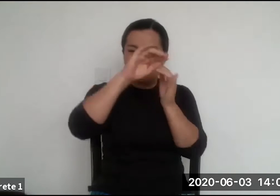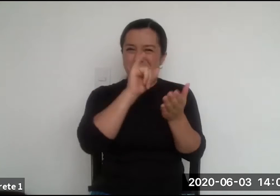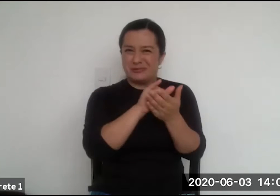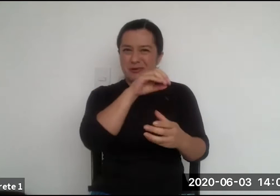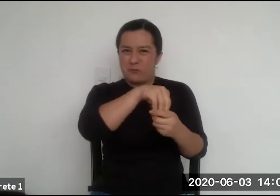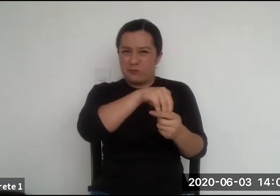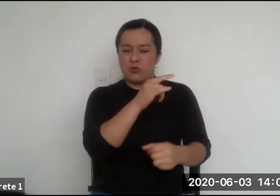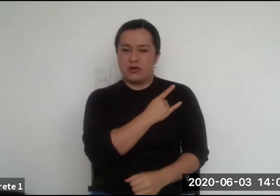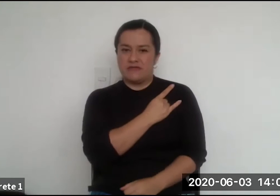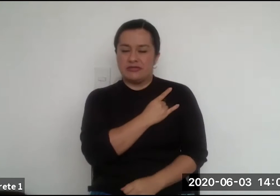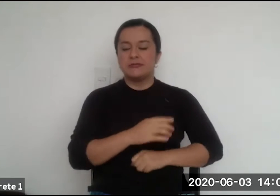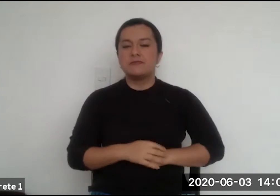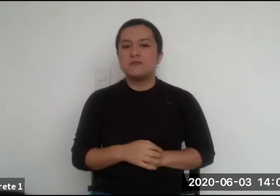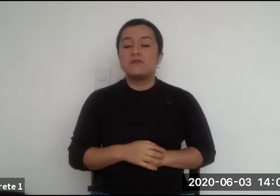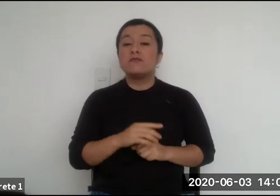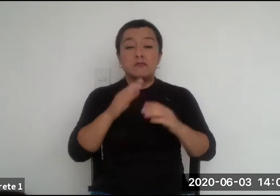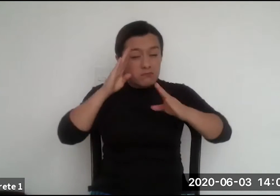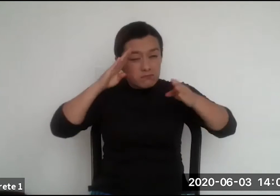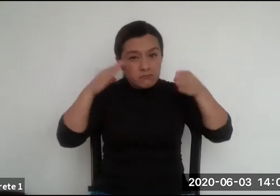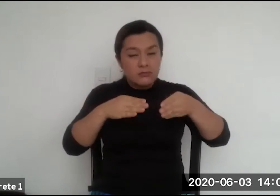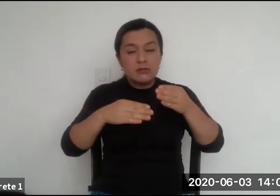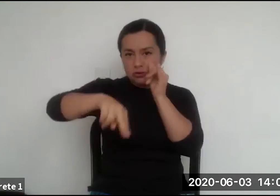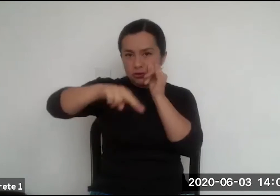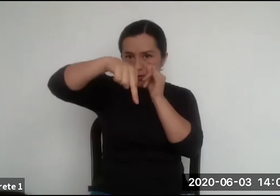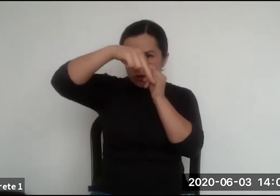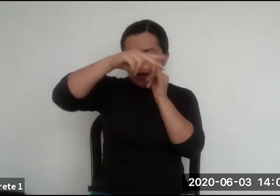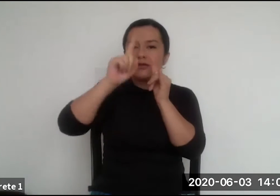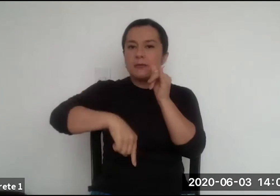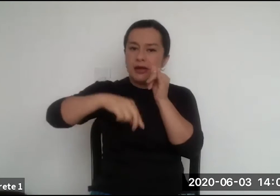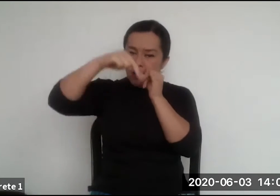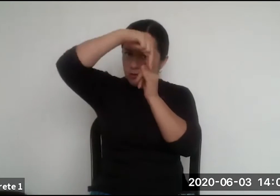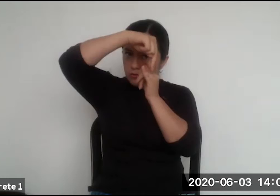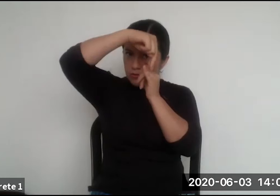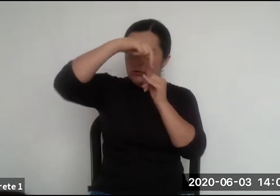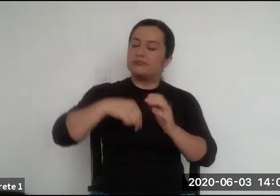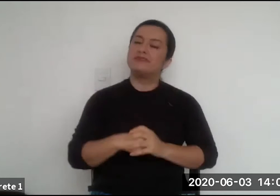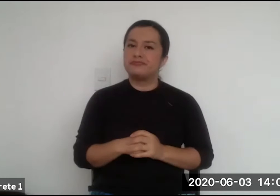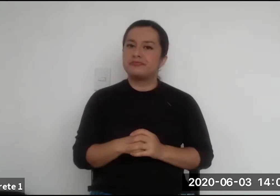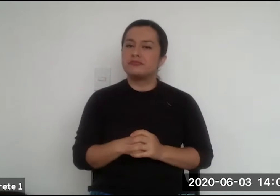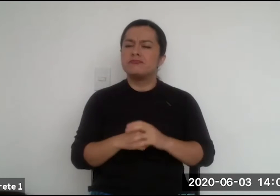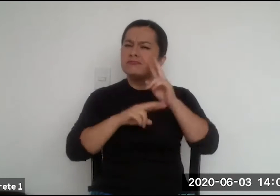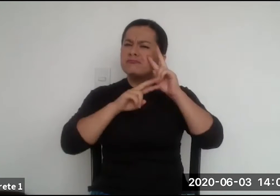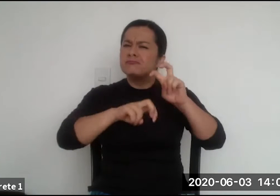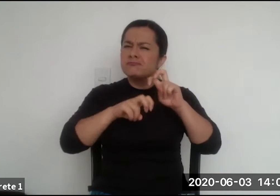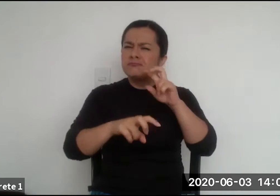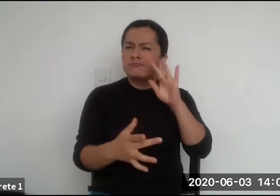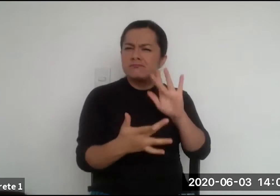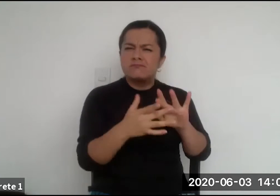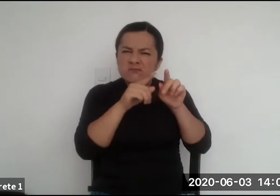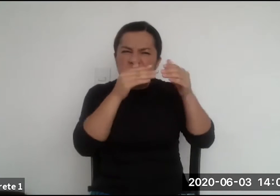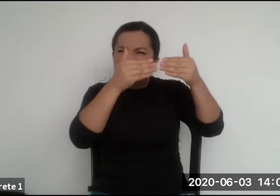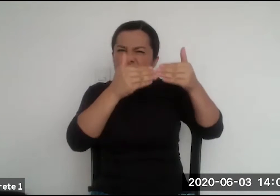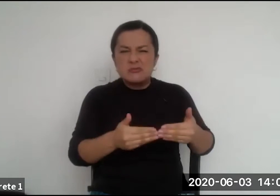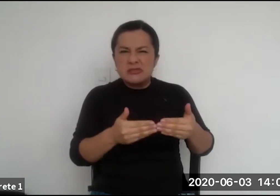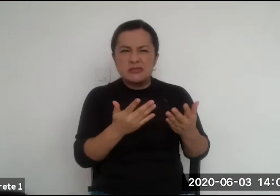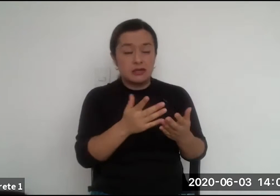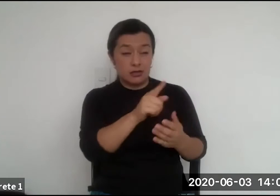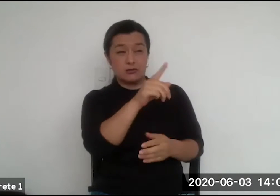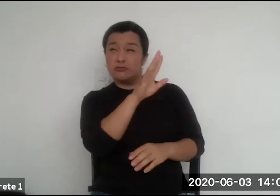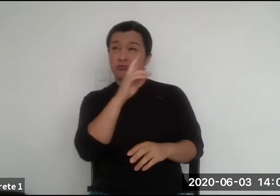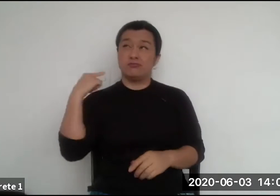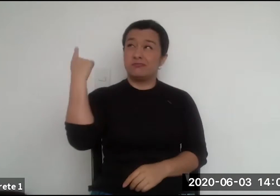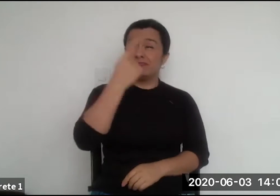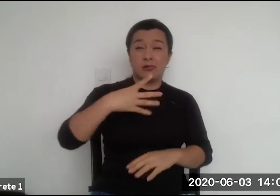universidad. Tiene énfasis en sociología y antropología. Su investigación aborda el tema central de la discapacidad como un fenómeno